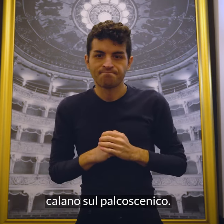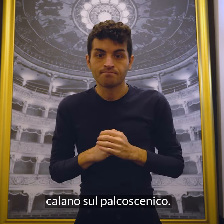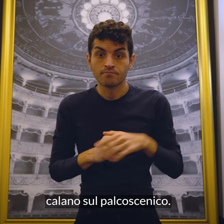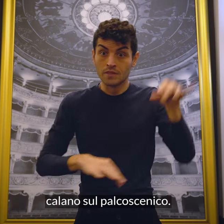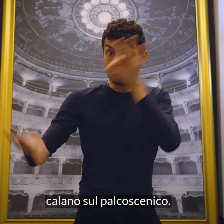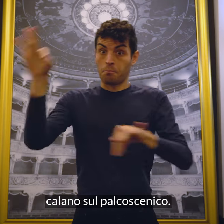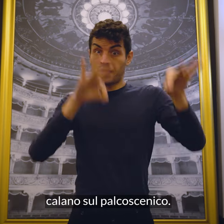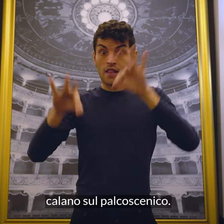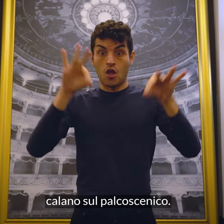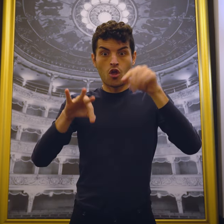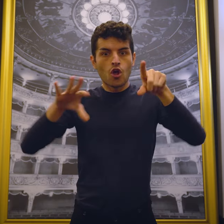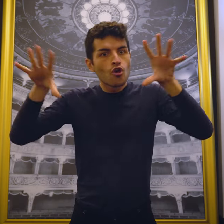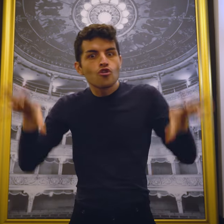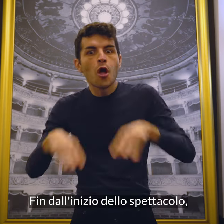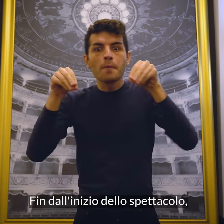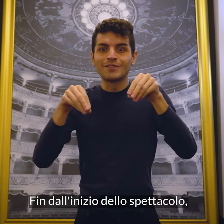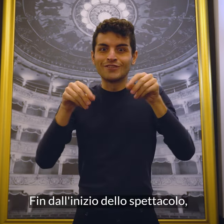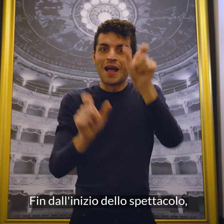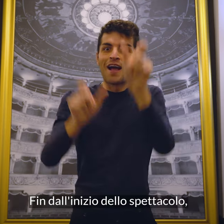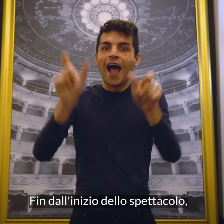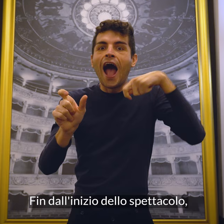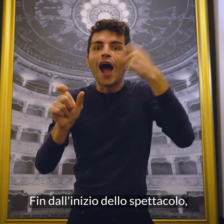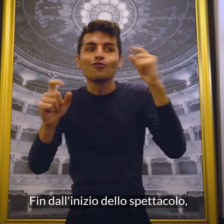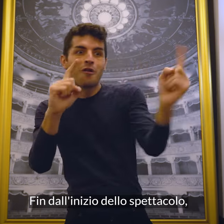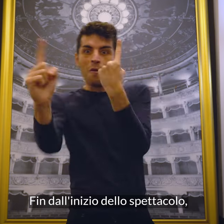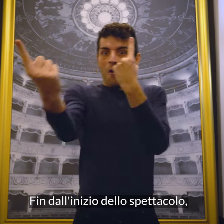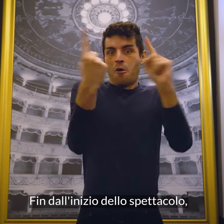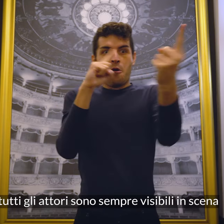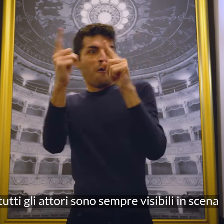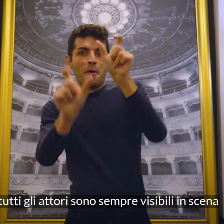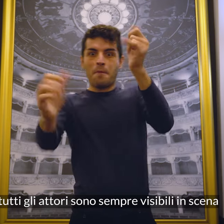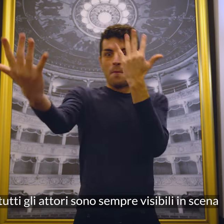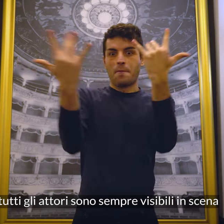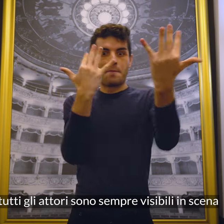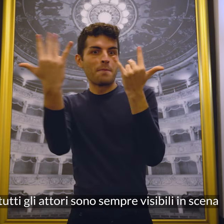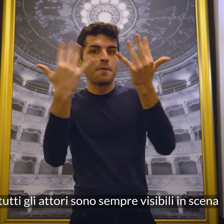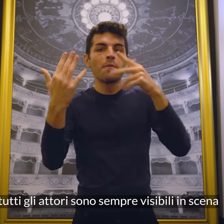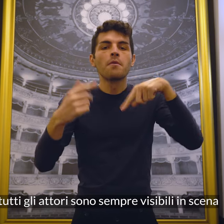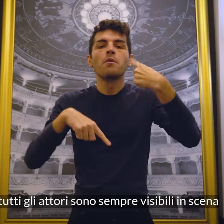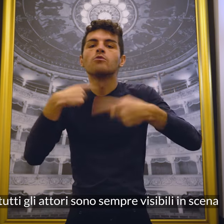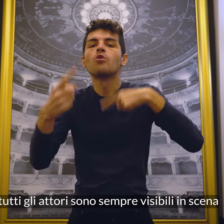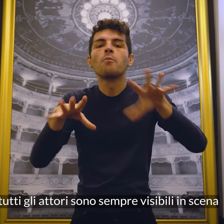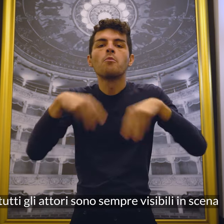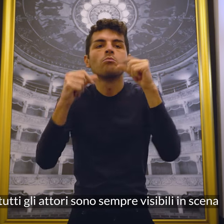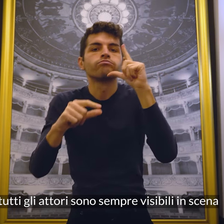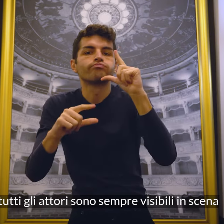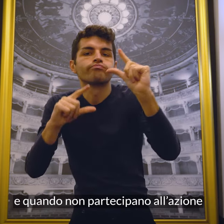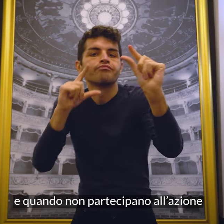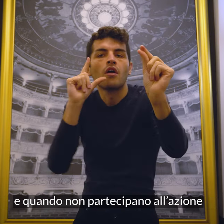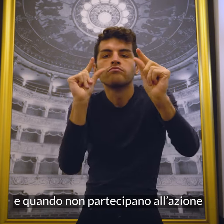palcoscenico fin dall'inizio dello spettacolo tutti gli attori sono sempre visibili in scena e quando